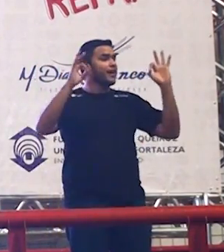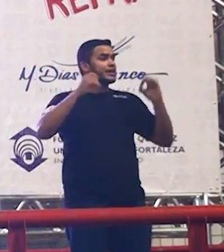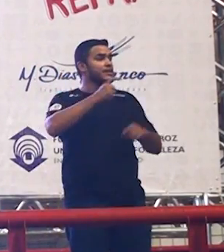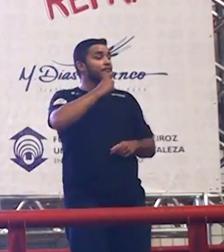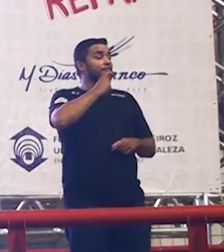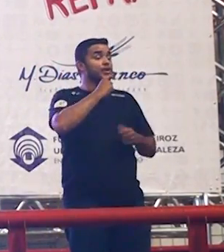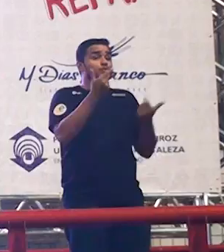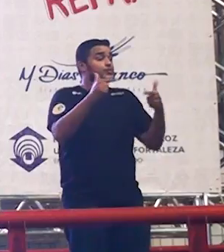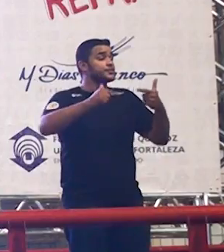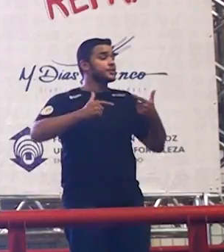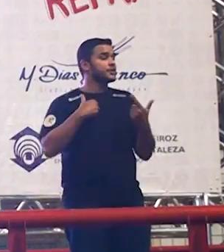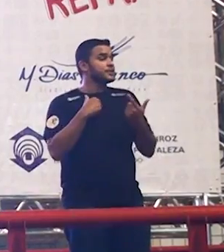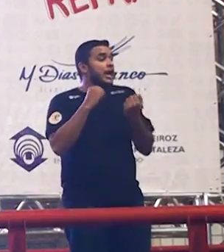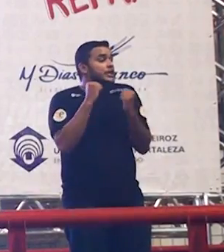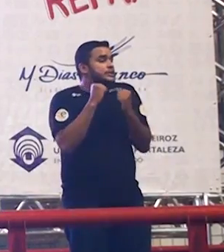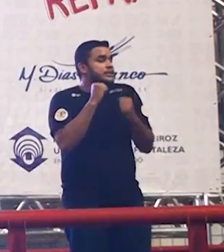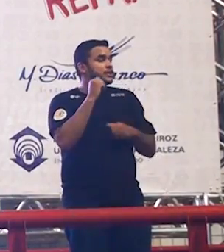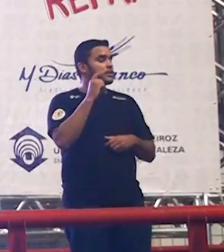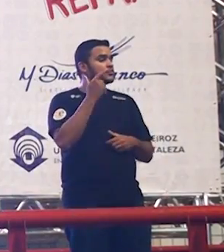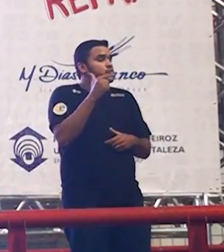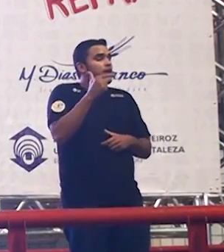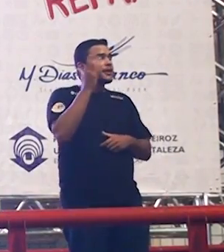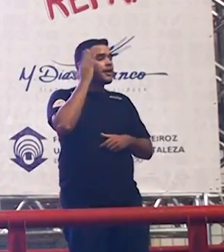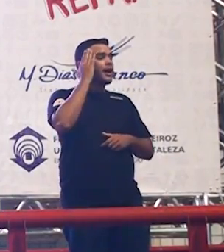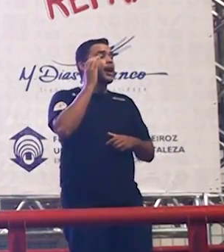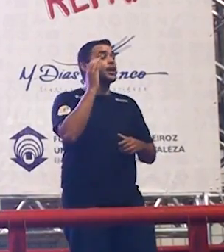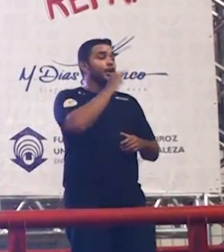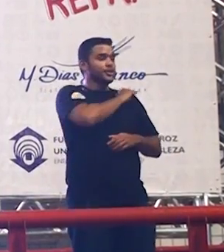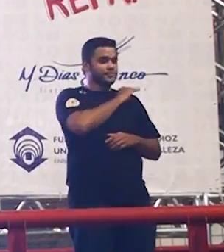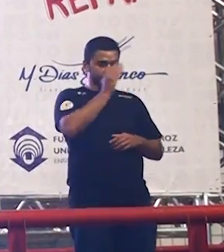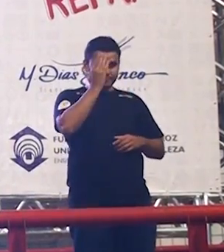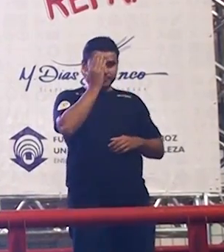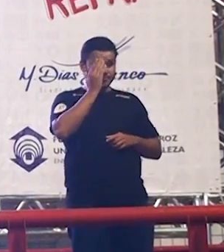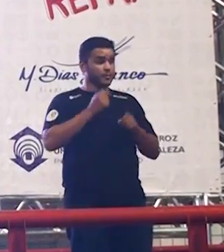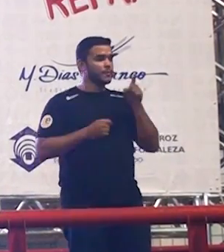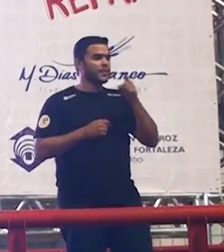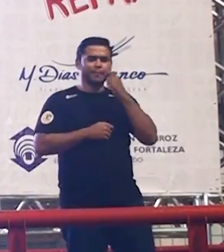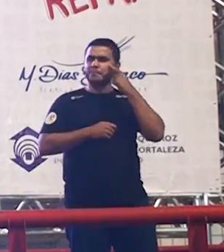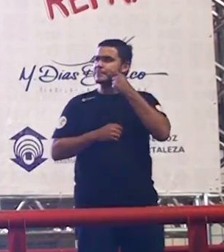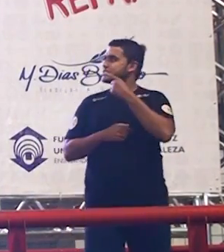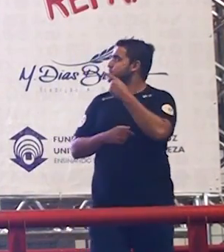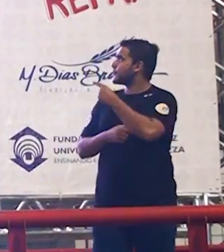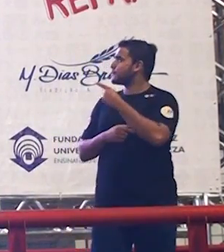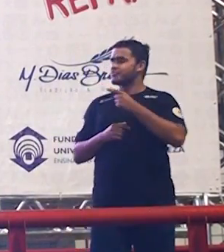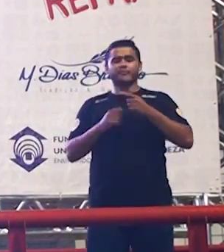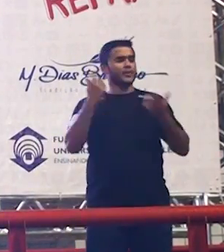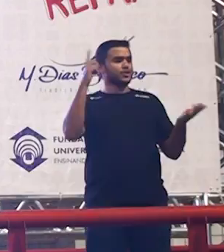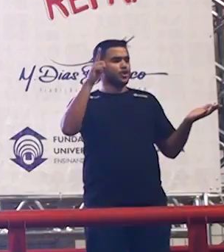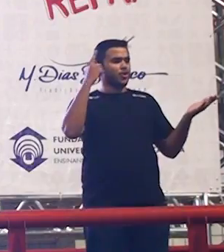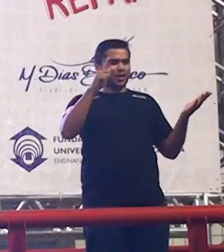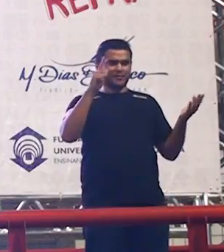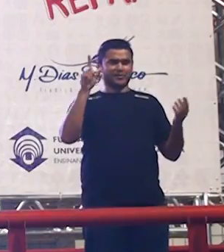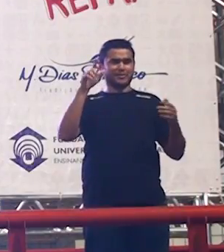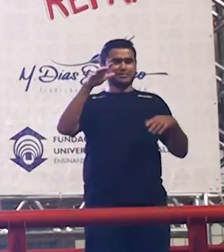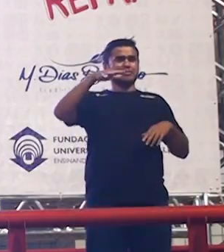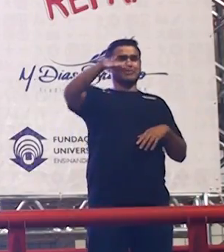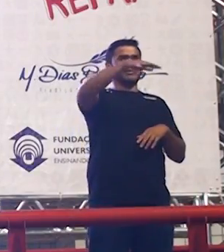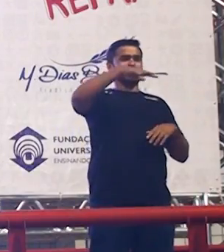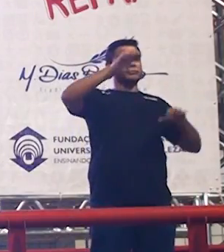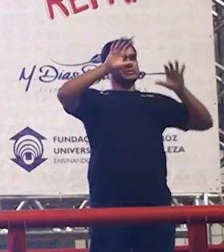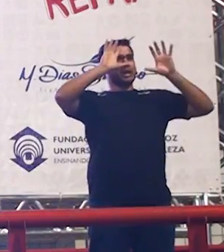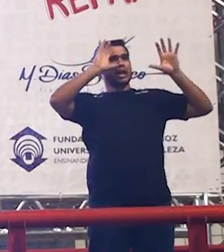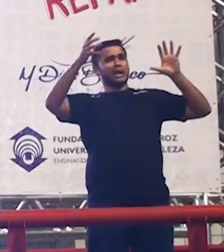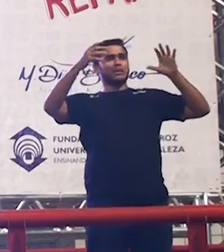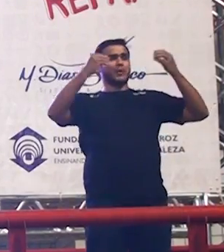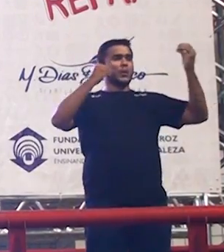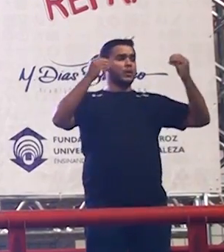complicam tanto. Não sei por que o aluno, na hora que vai começar a geografia física, já quer fugir logo. Eu não gosto de geografia física.